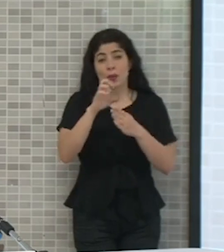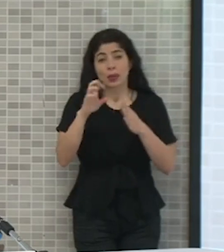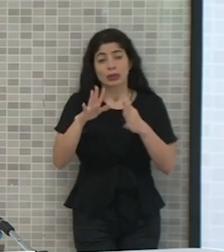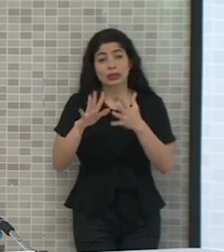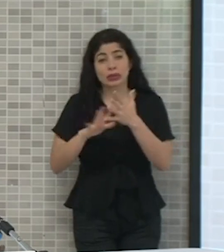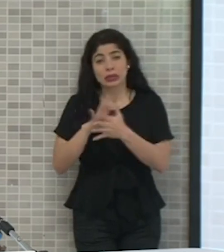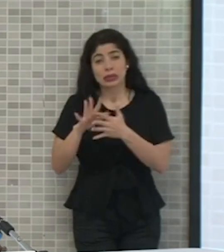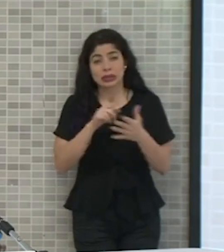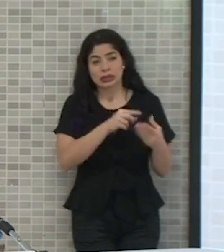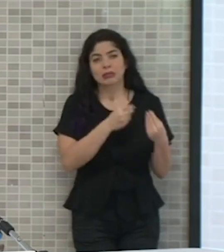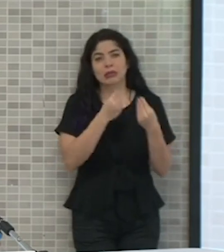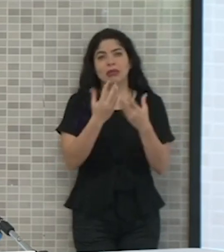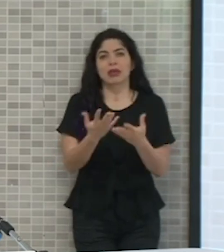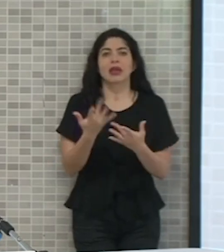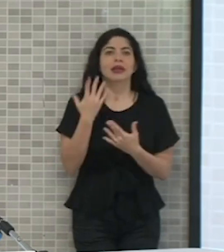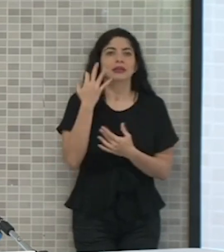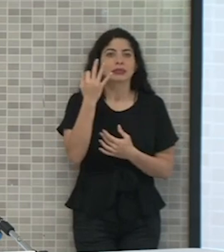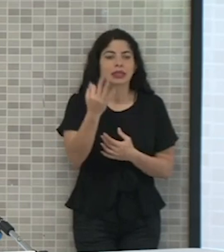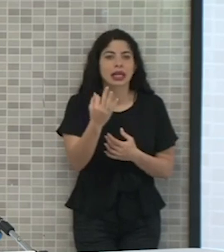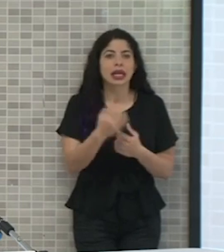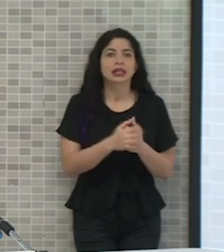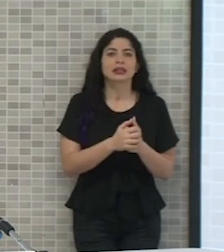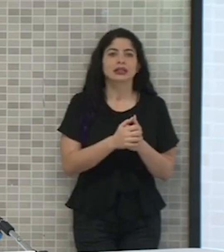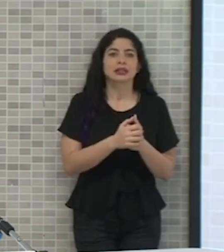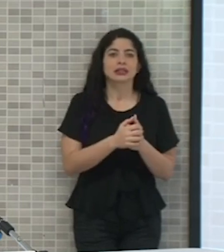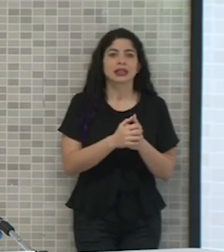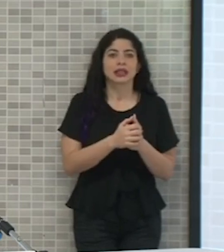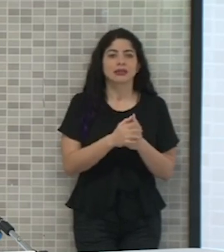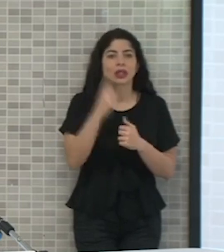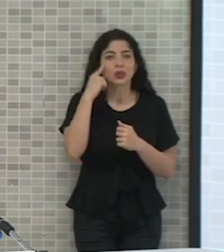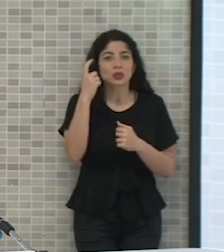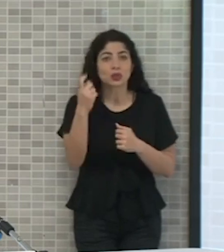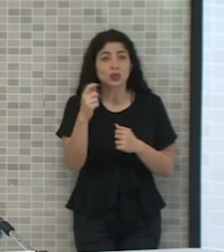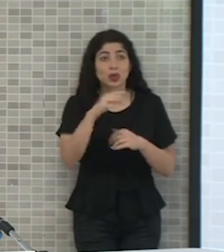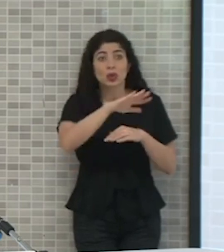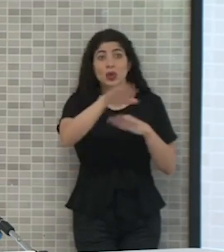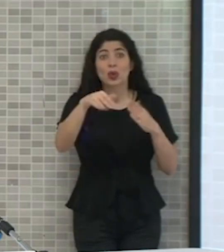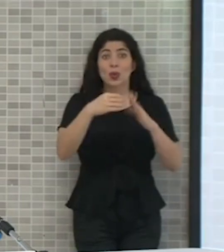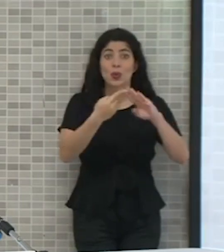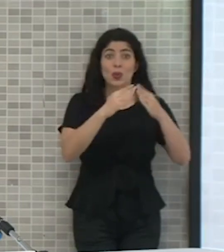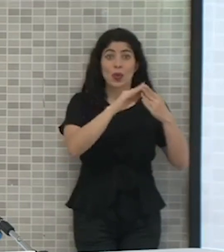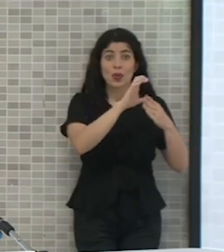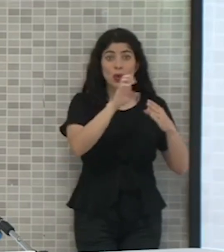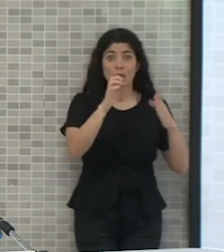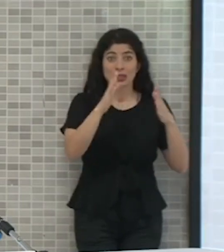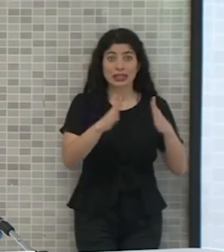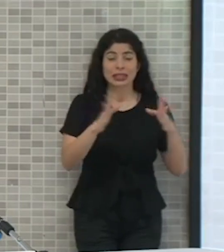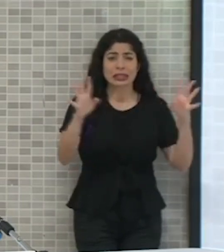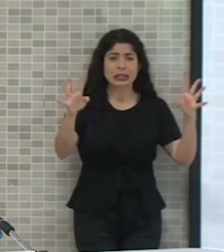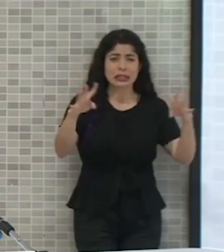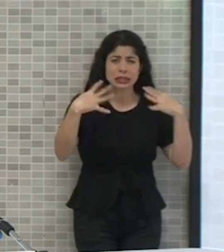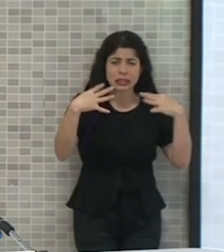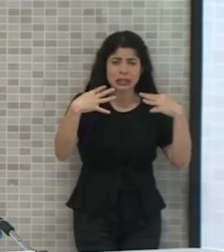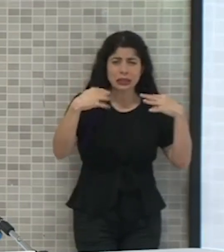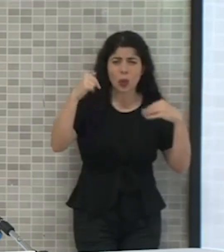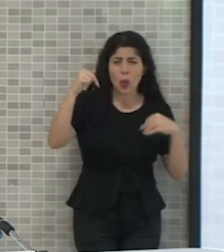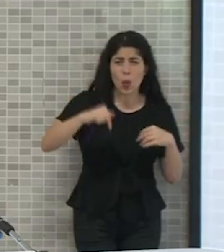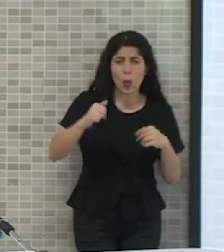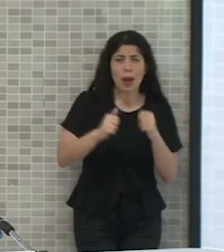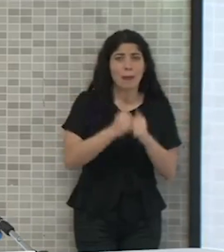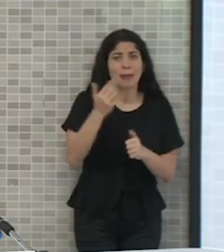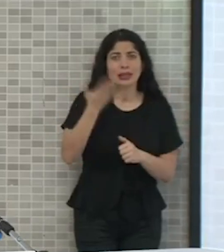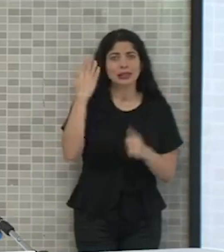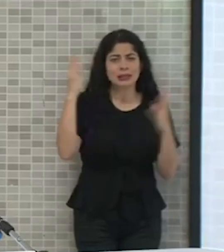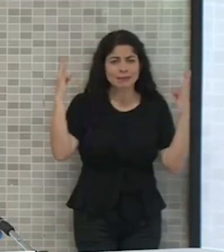costarricense, pueblo cuyos ojos estarán puestos hoy más que nunca